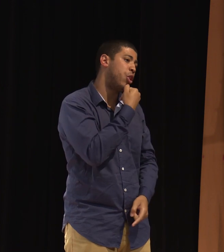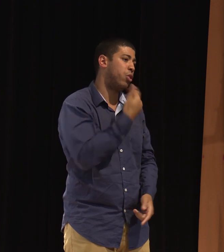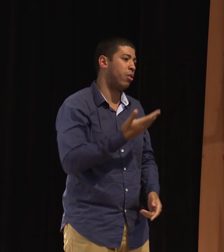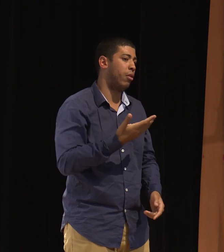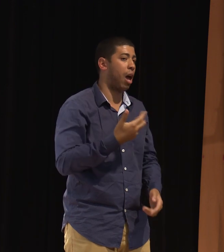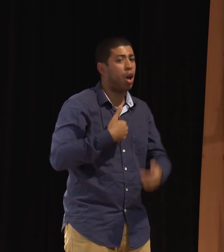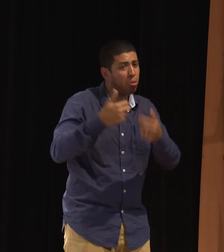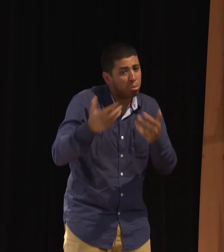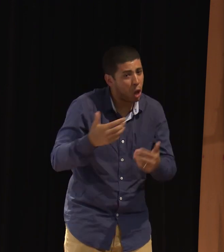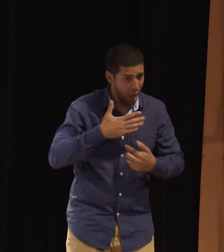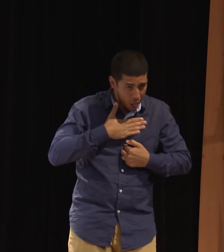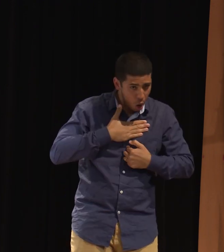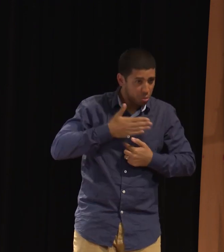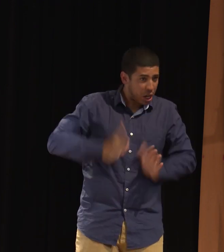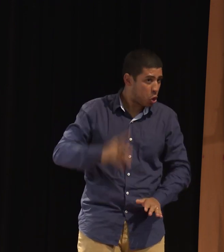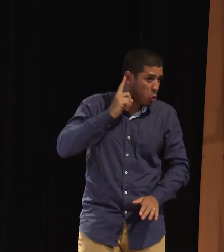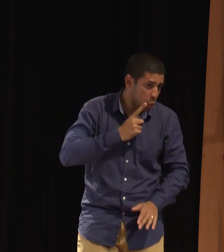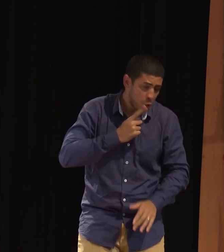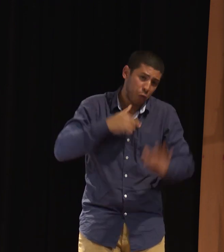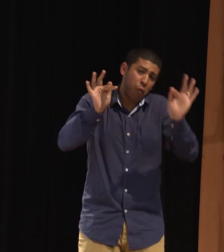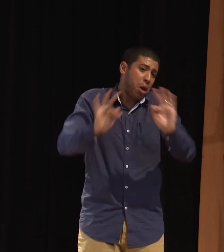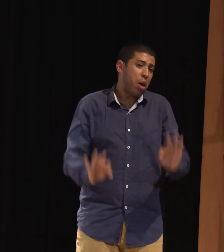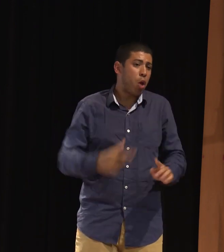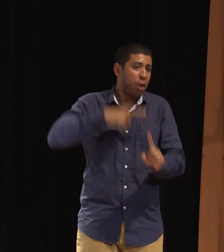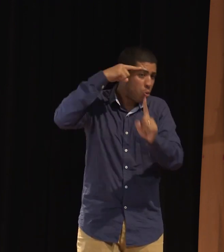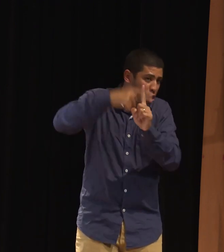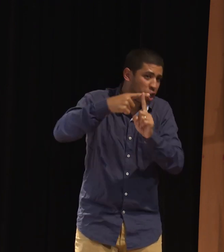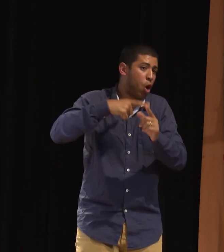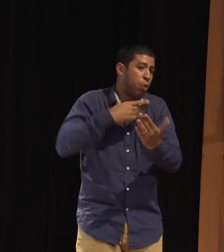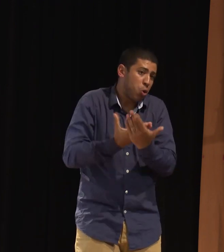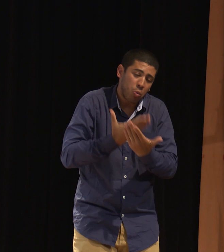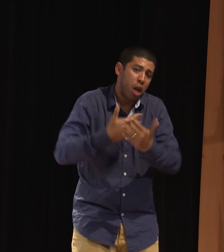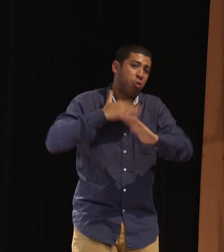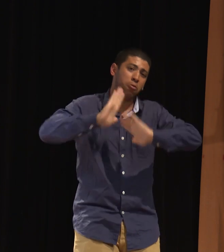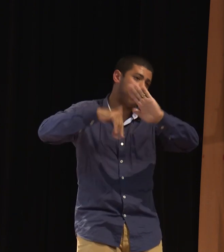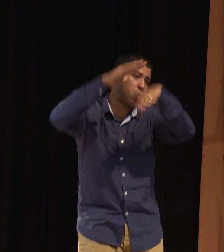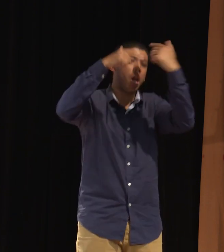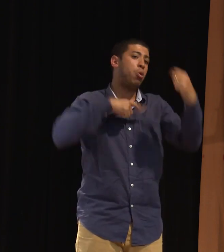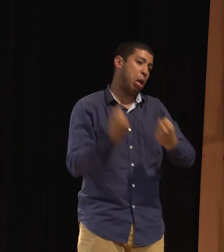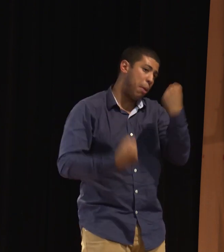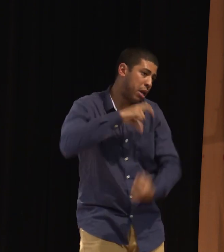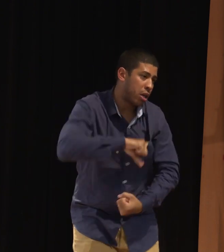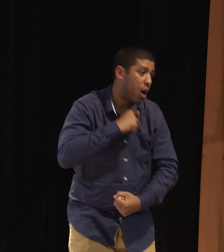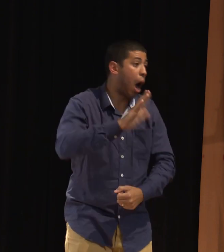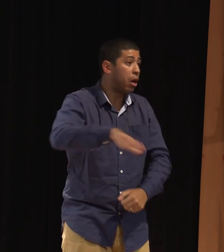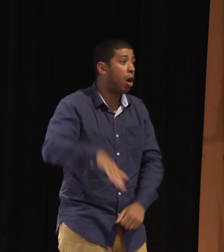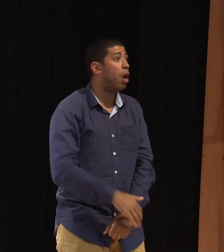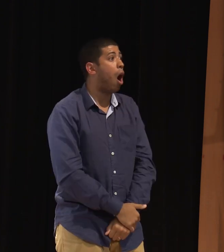audição? Eu vi que havia uma carinha de tristeza neles, eu falava, não, eu nasci surdo e eu estou muito feliz com isso. Isso para mim é positivo. Eu estudei, eu me